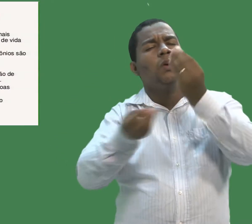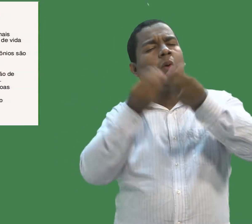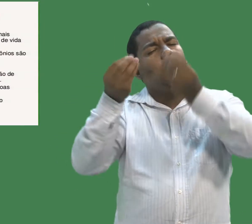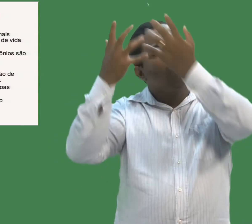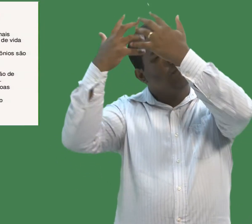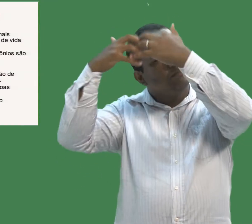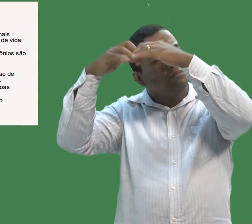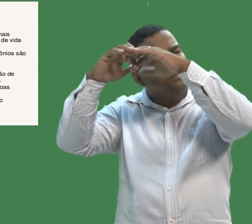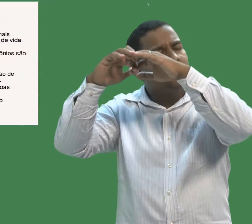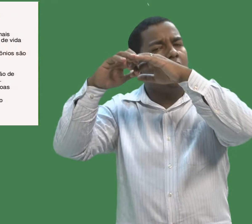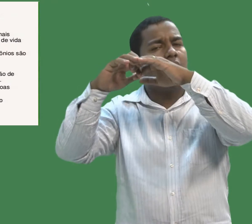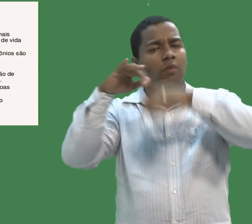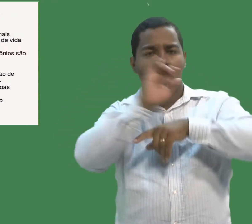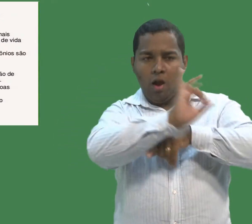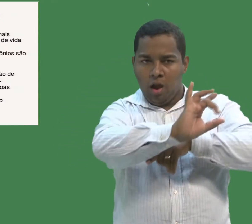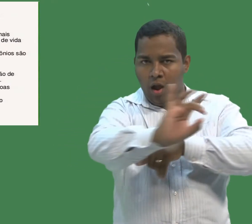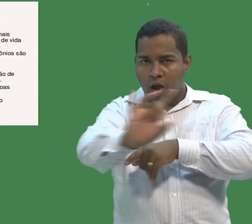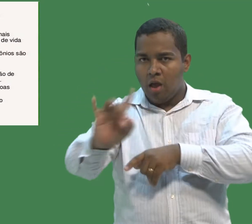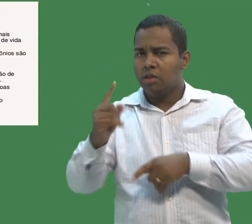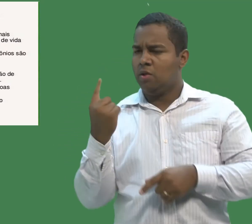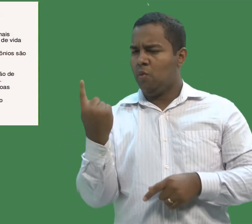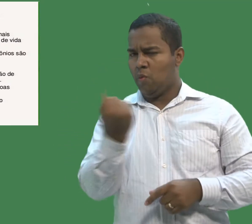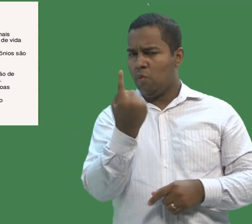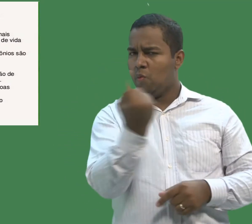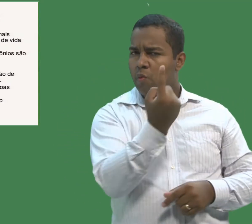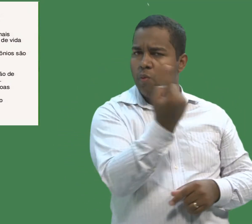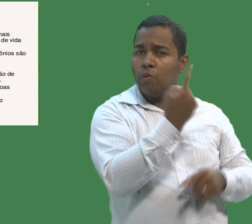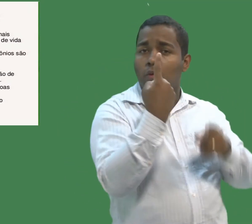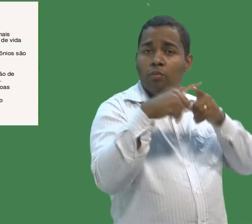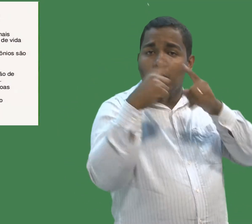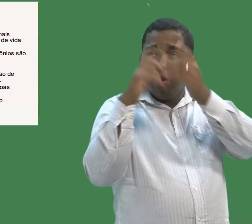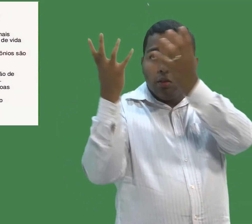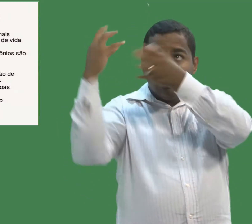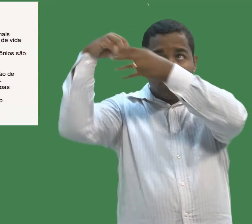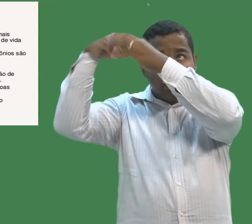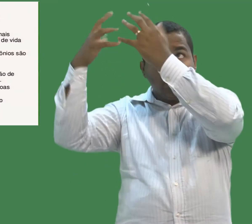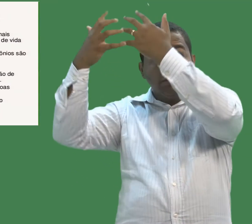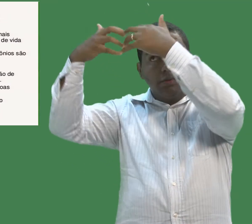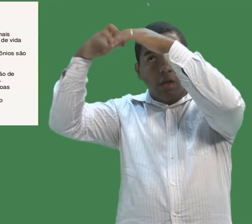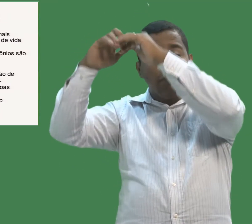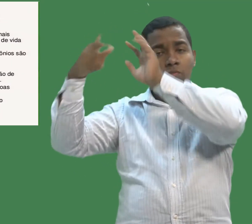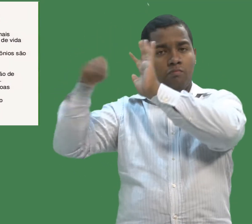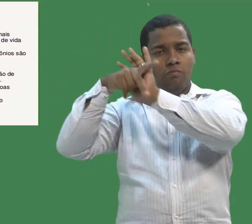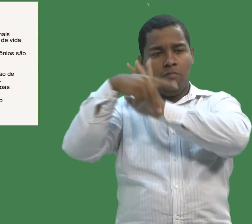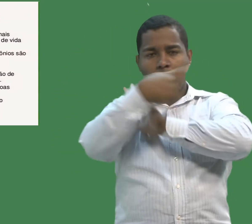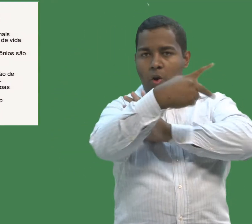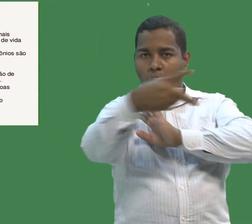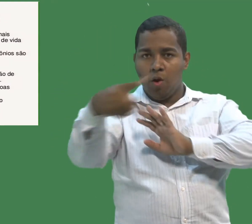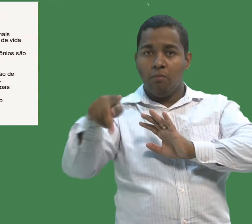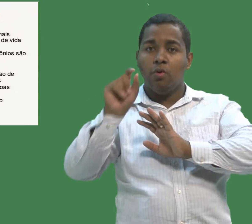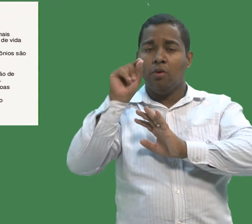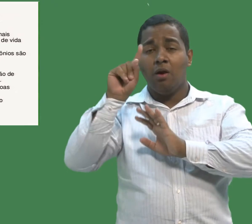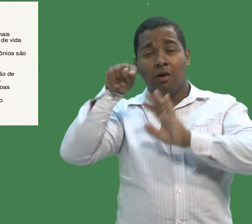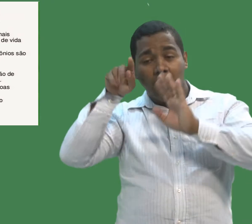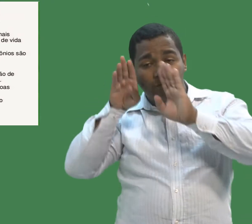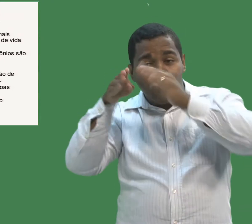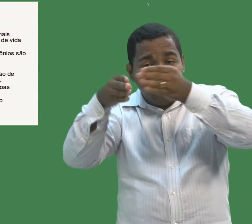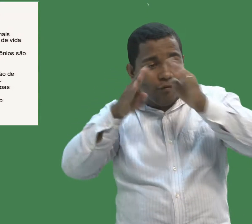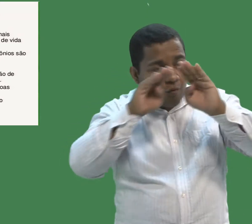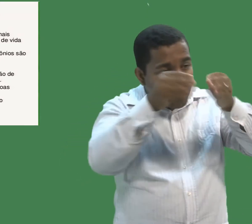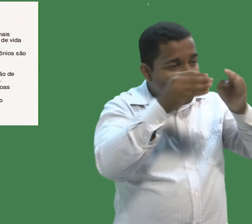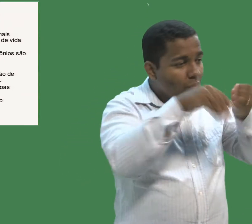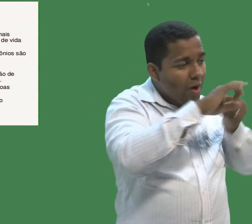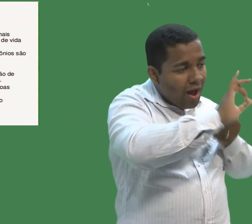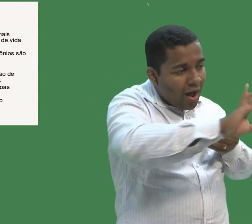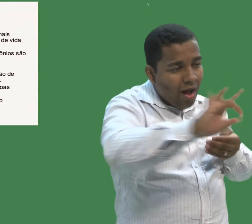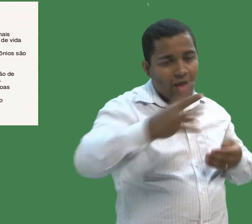funciona o cérebro? Cada ser humano é único, pois as redes neuroniais formadas são próprias e específicas da história de vida de